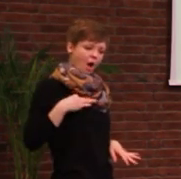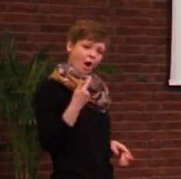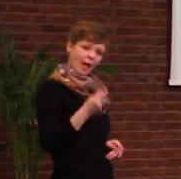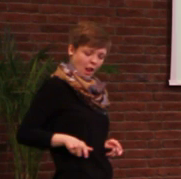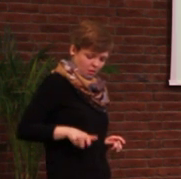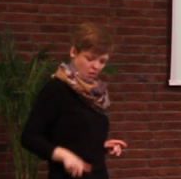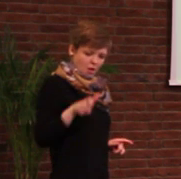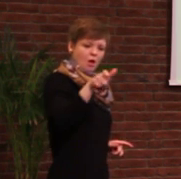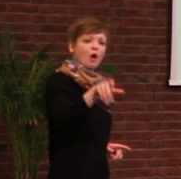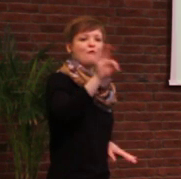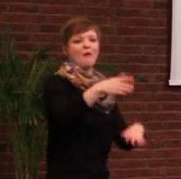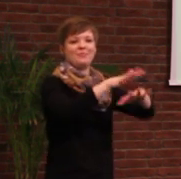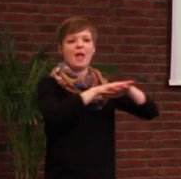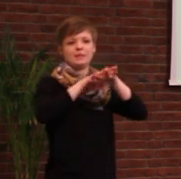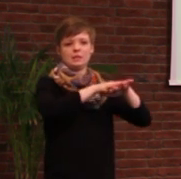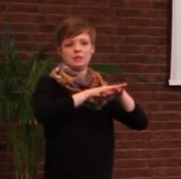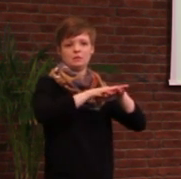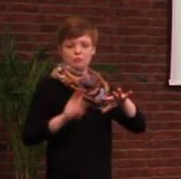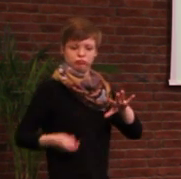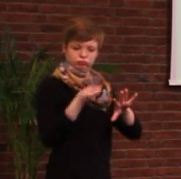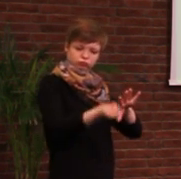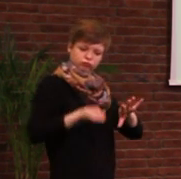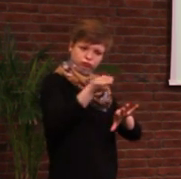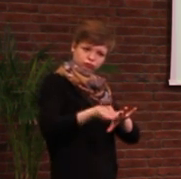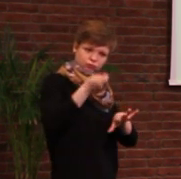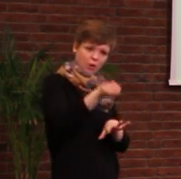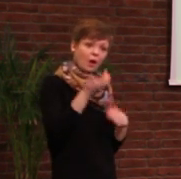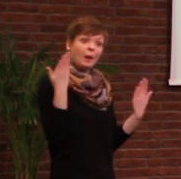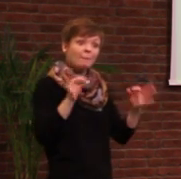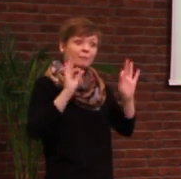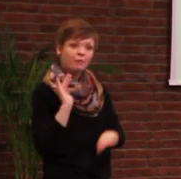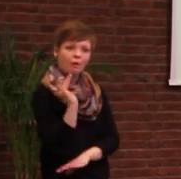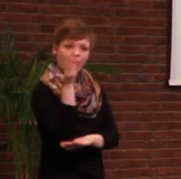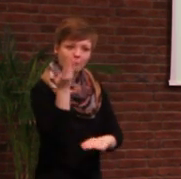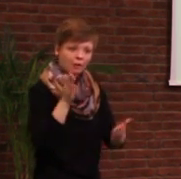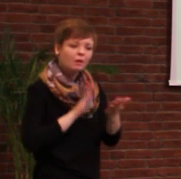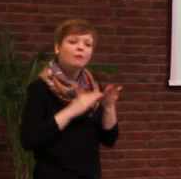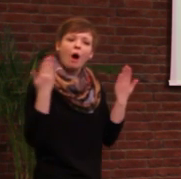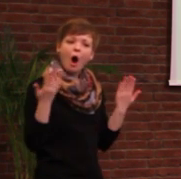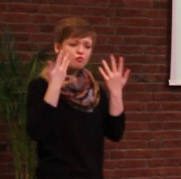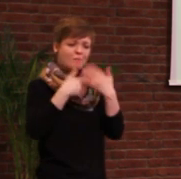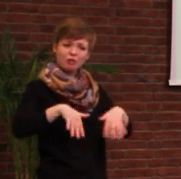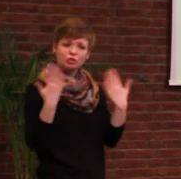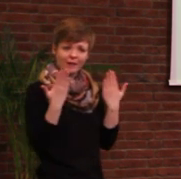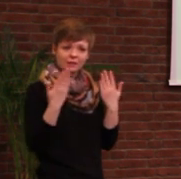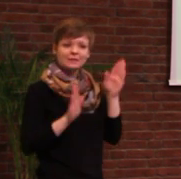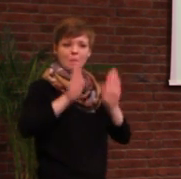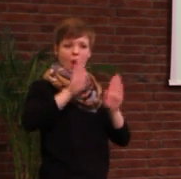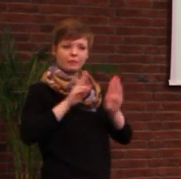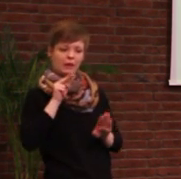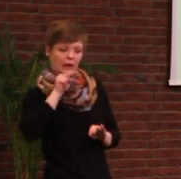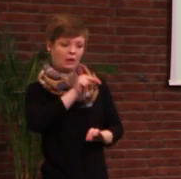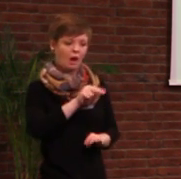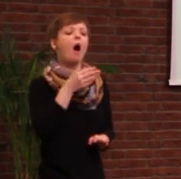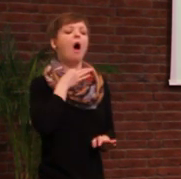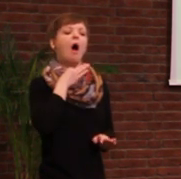um die Netze zu übernehmen. Wenn das gelingt, dann haben wir nicht nur eine quasi eingebaute demokratische Kontrolle, sondern wir hätten einen Netzbetreiber, der